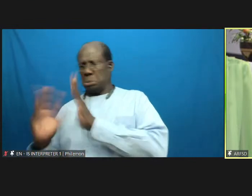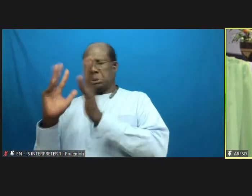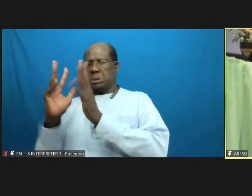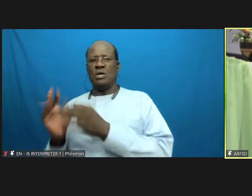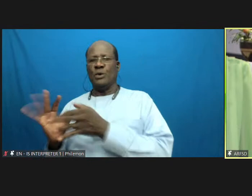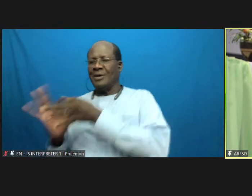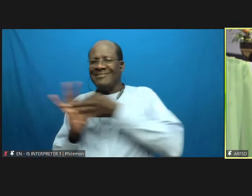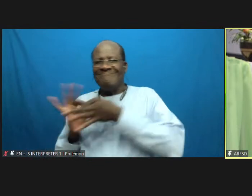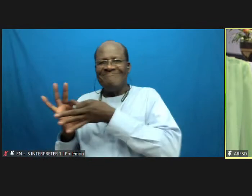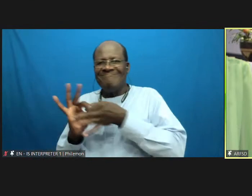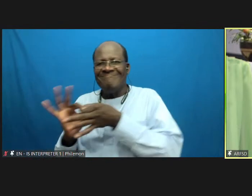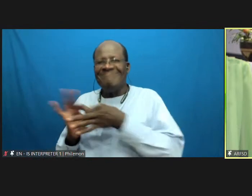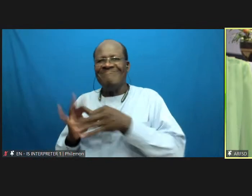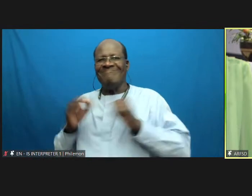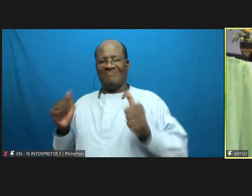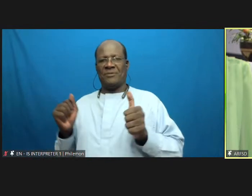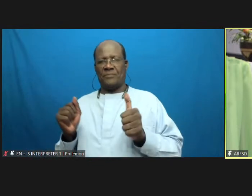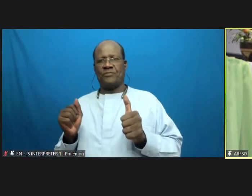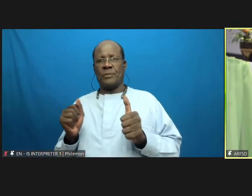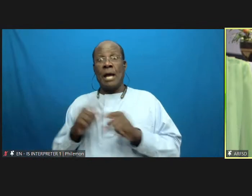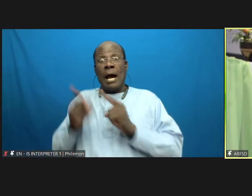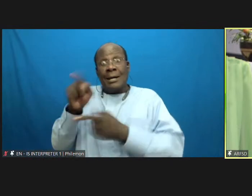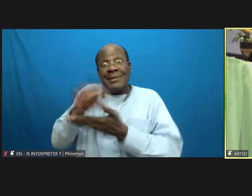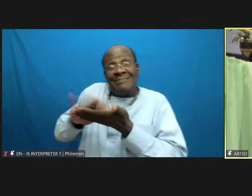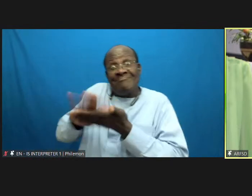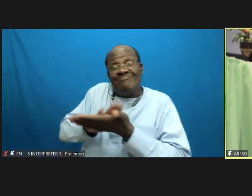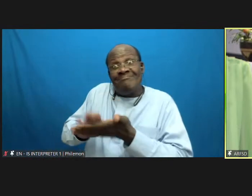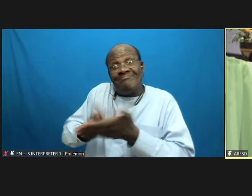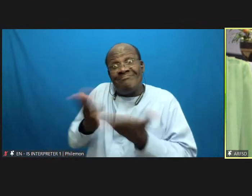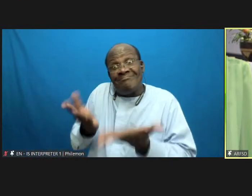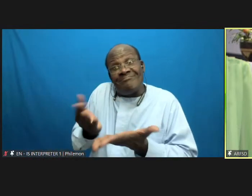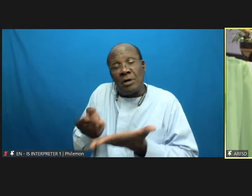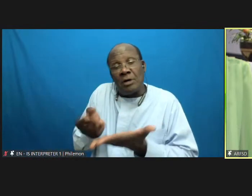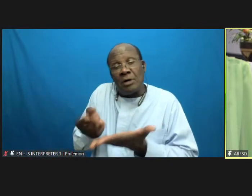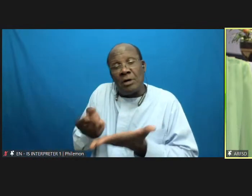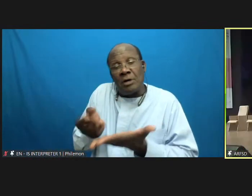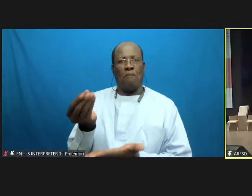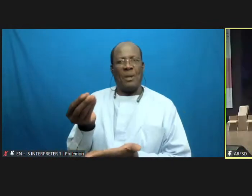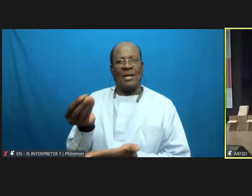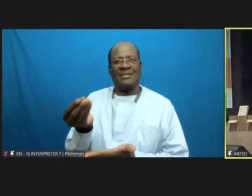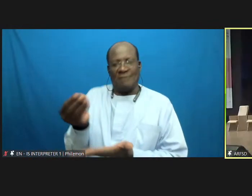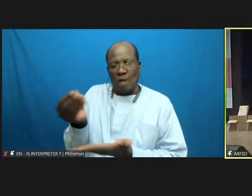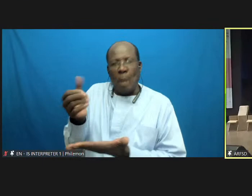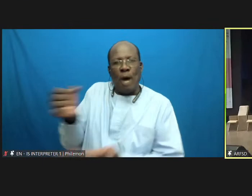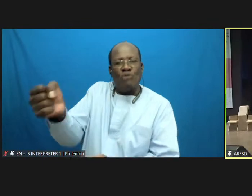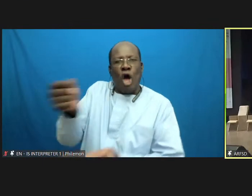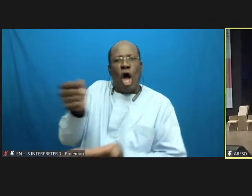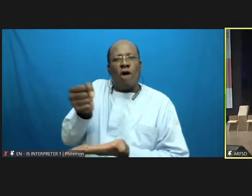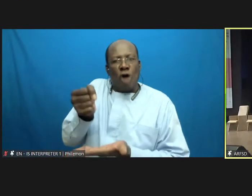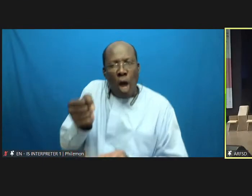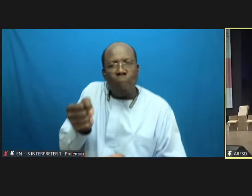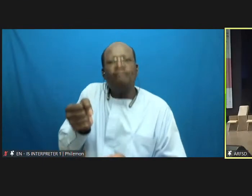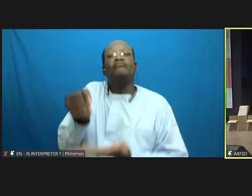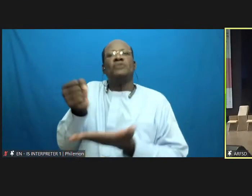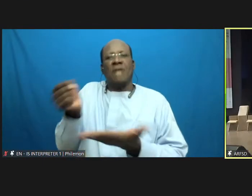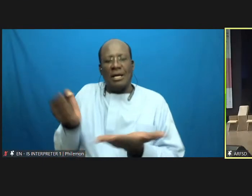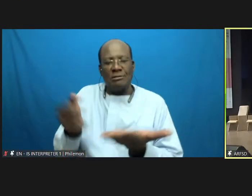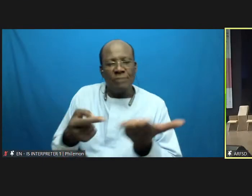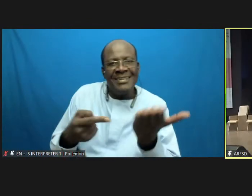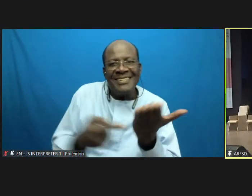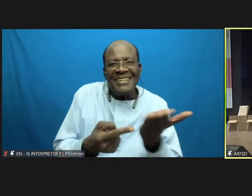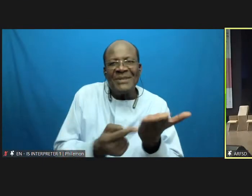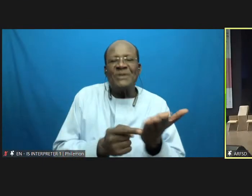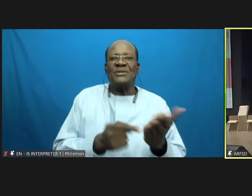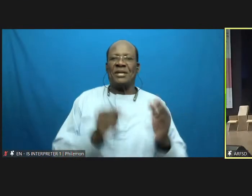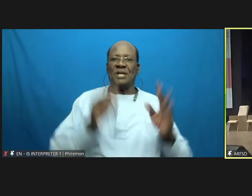financement, l'appropriation des technologies de l'innovation, la promotion du commerce intra-africain, et ceci par l'entremise de la